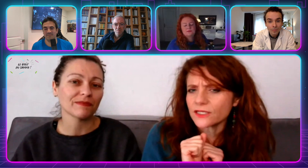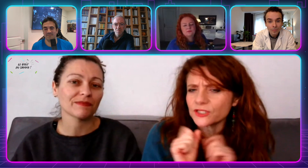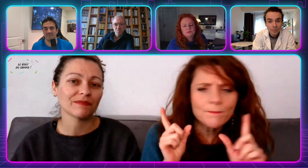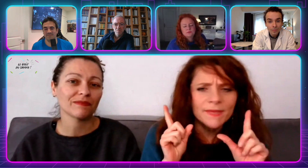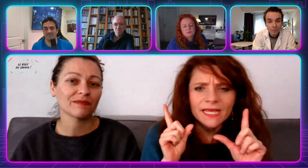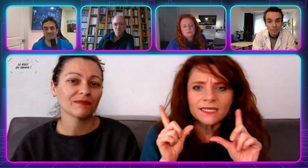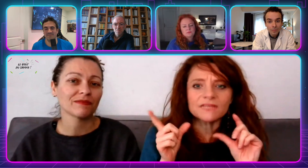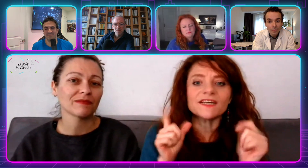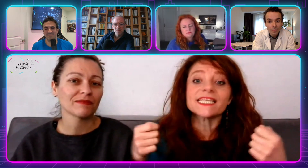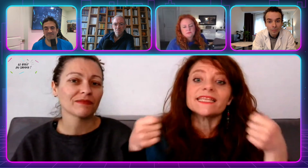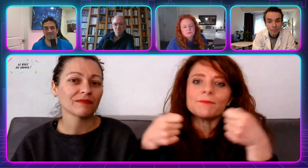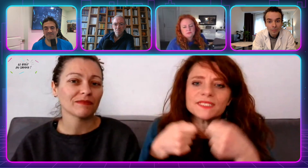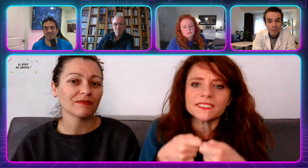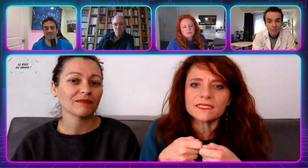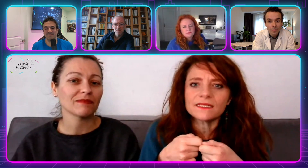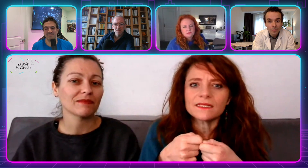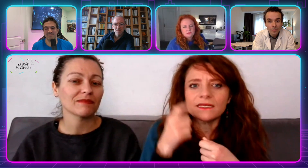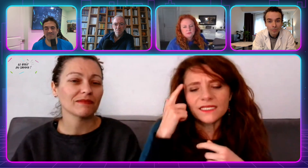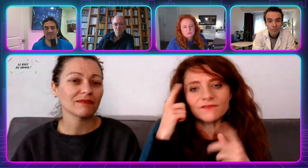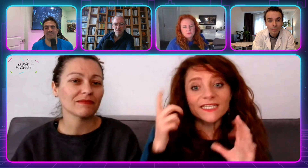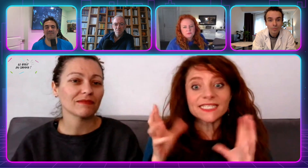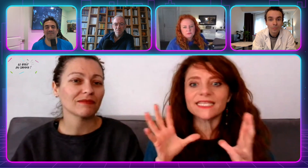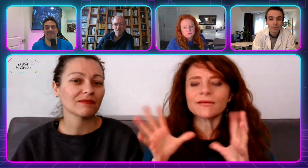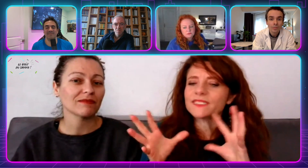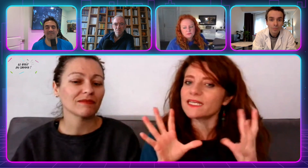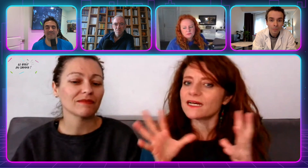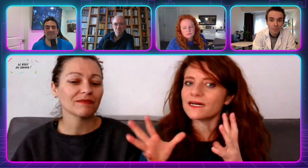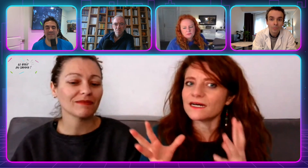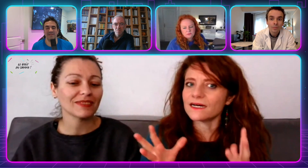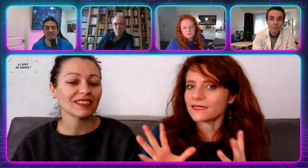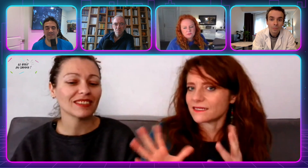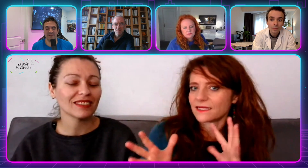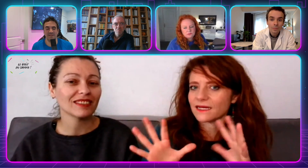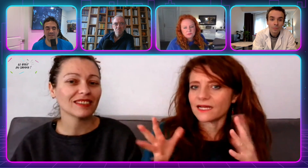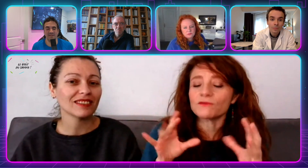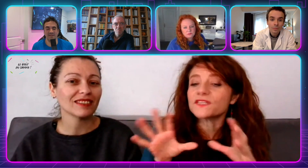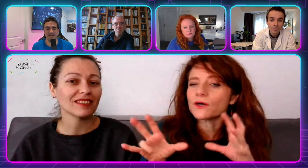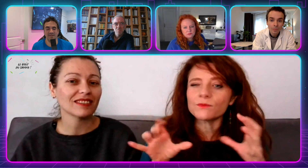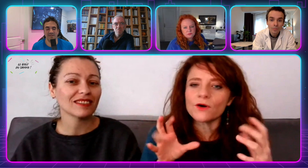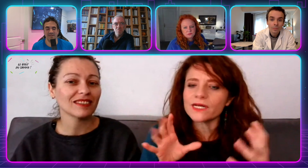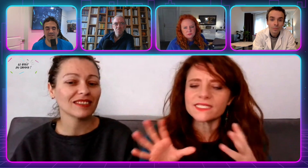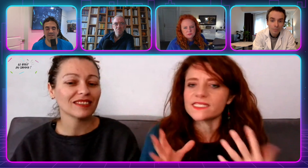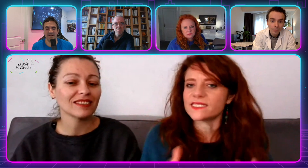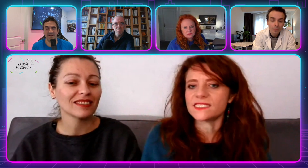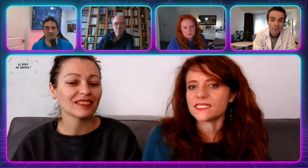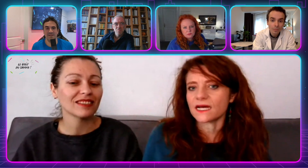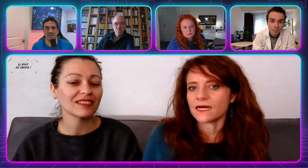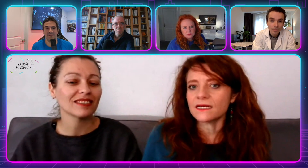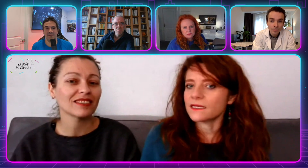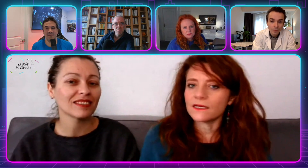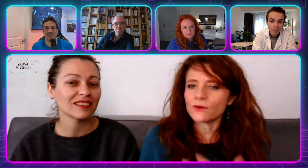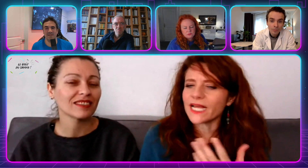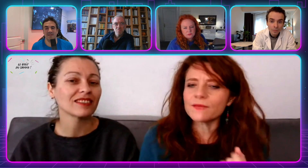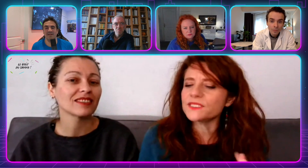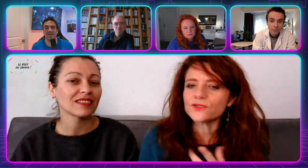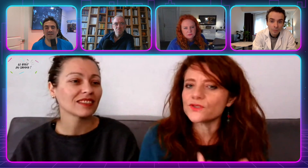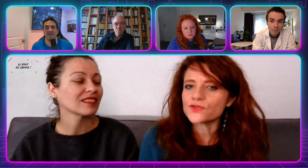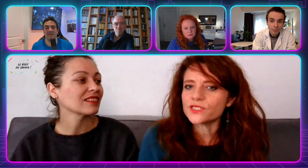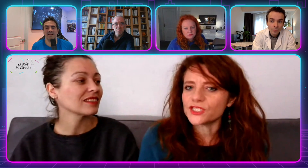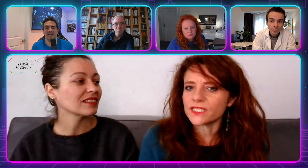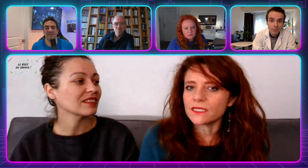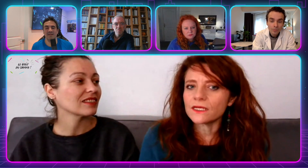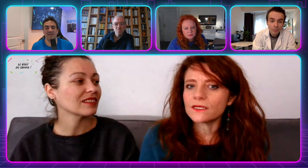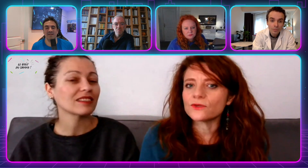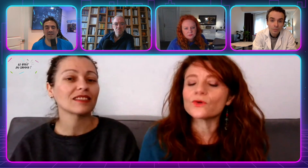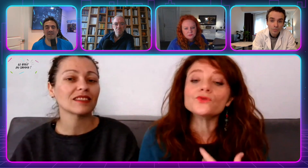qui cloche, mais il va s'adapter. Il va s'adapter à l'environnement, à ce qui se dit. On a l'habitude